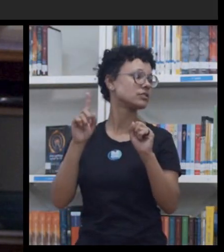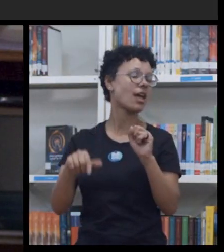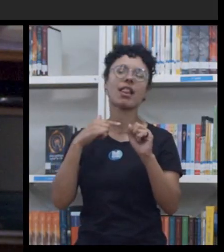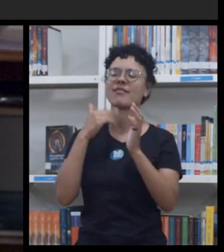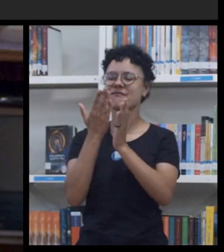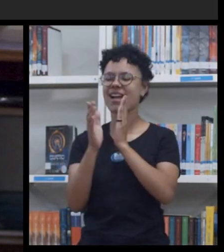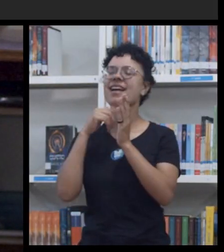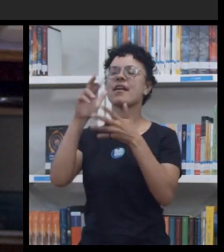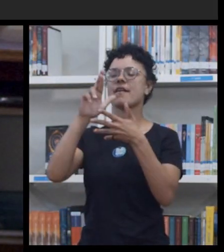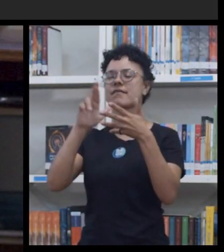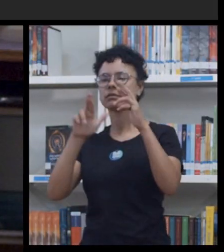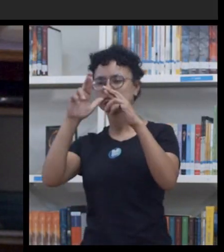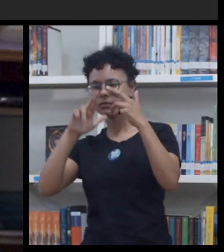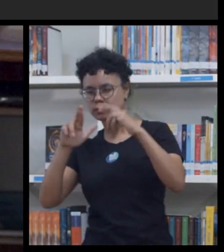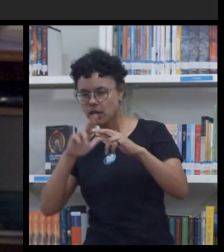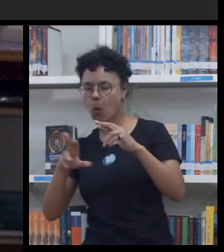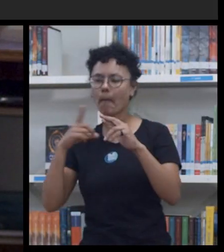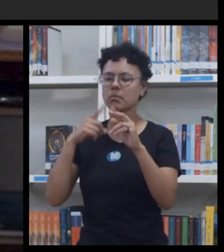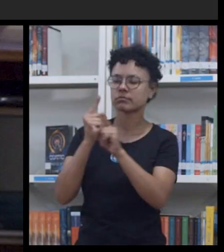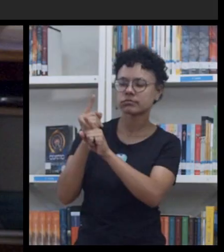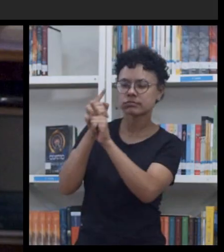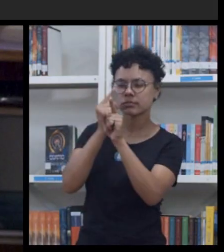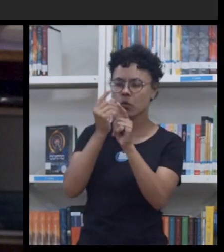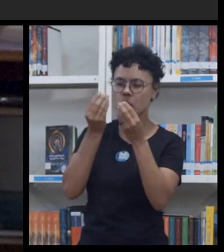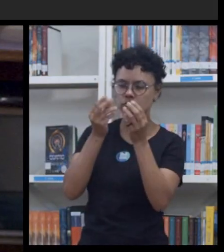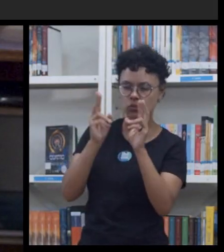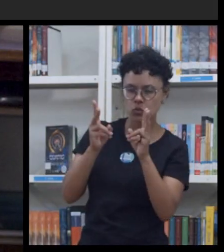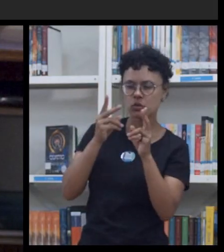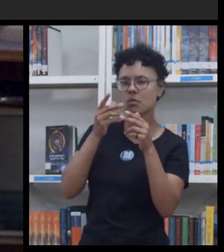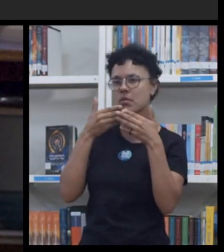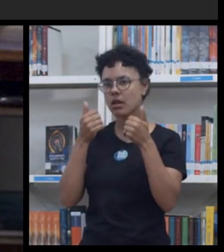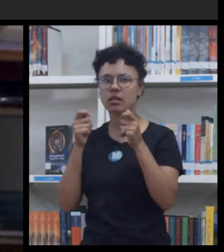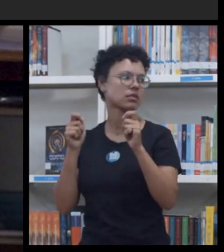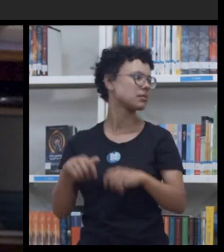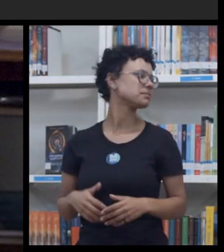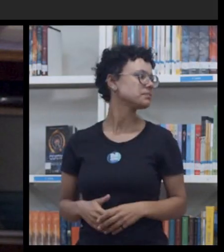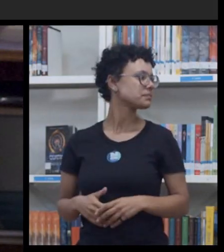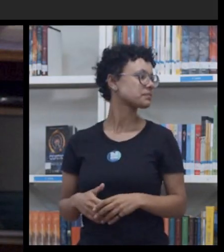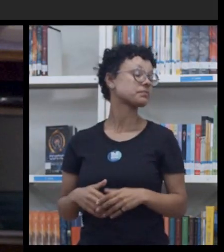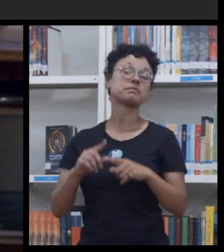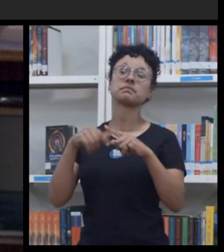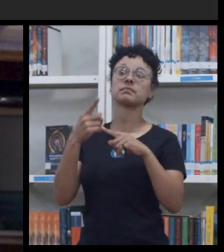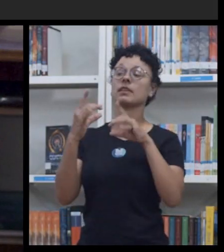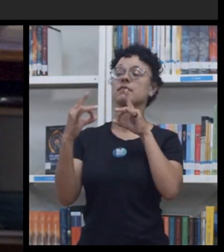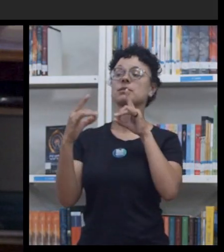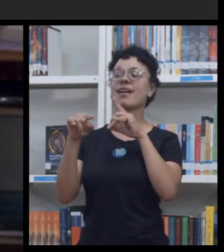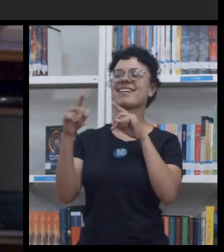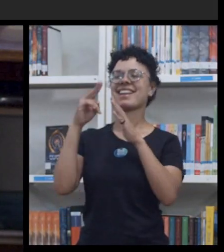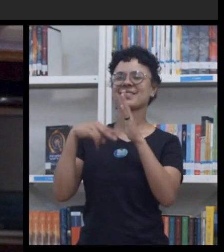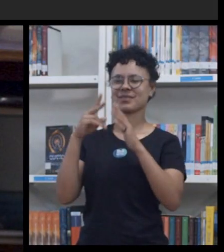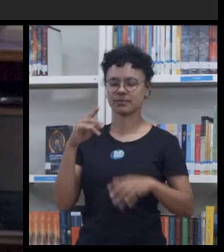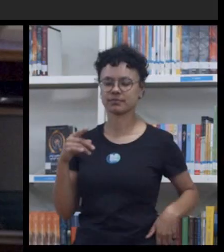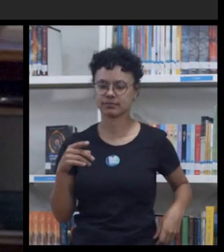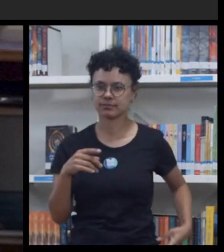parte da revisão, da identificação do que pode melhorar no texto. Depois o feedback do leitor.